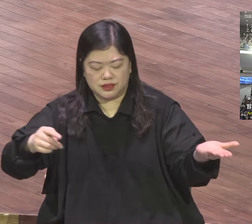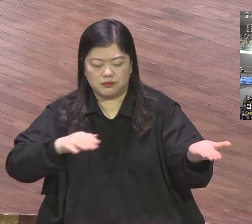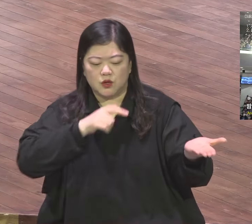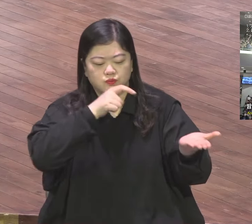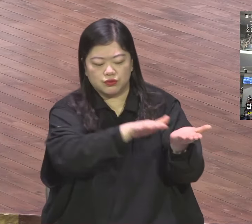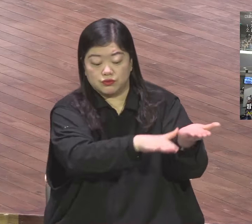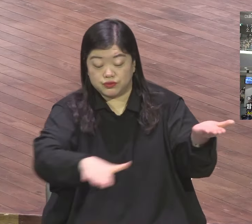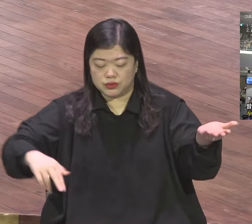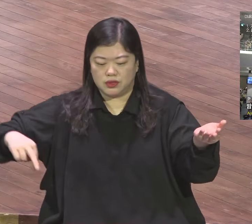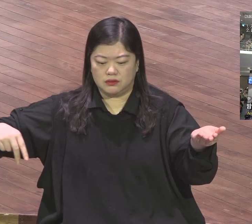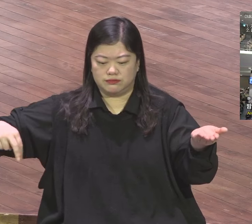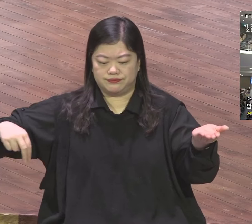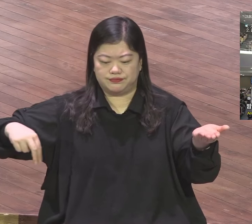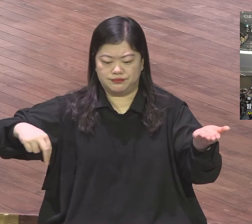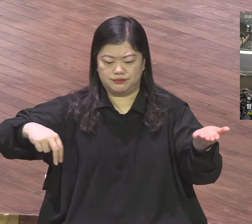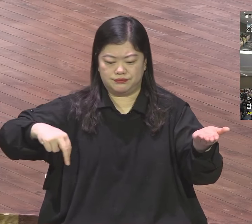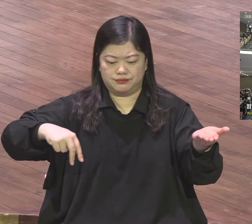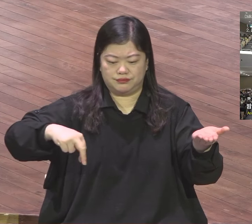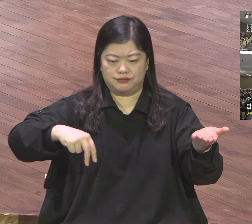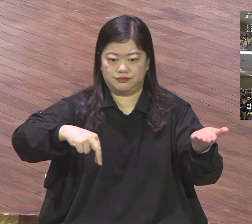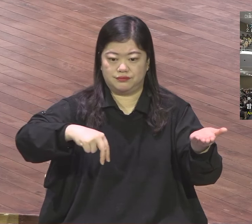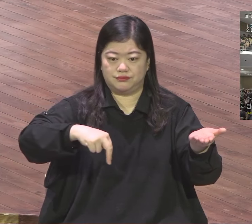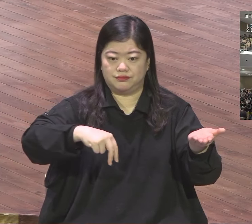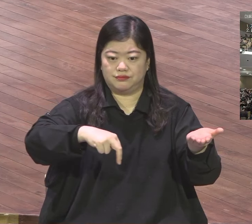오사 지나가려고 하심에